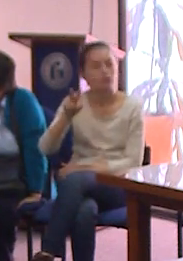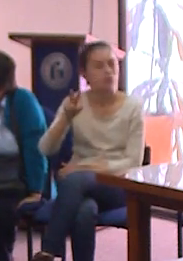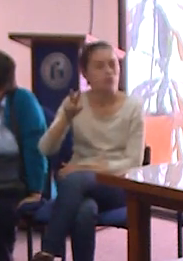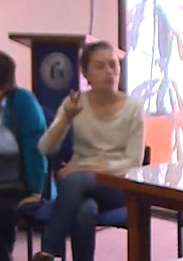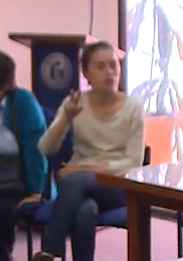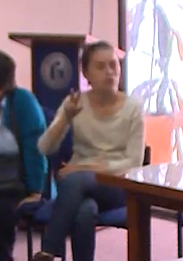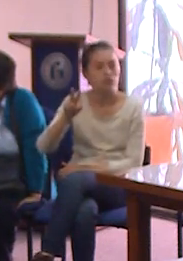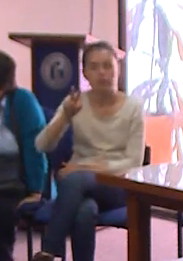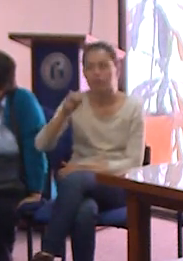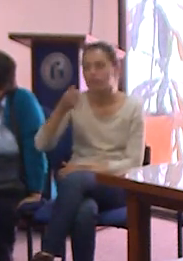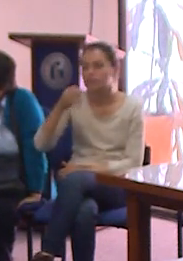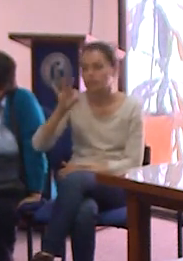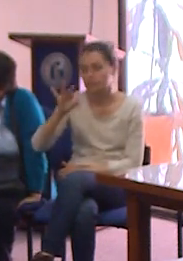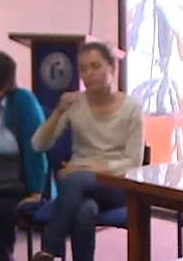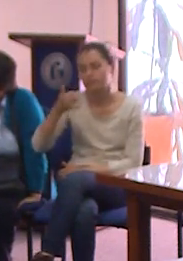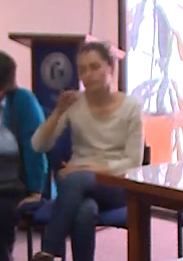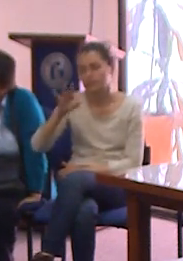13.